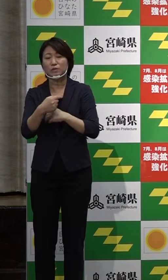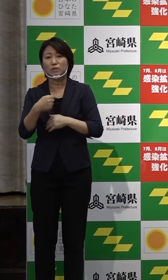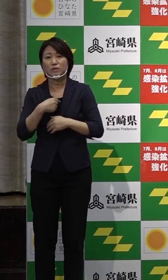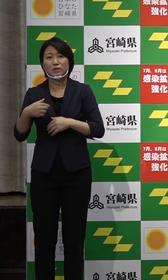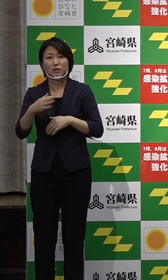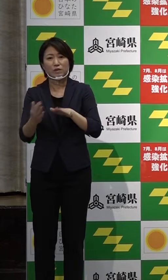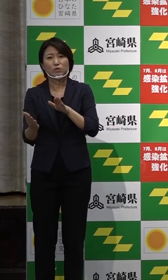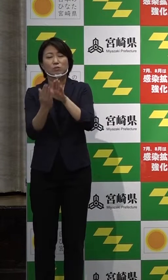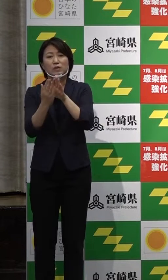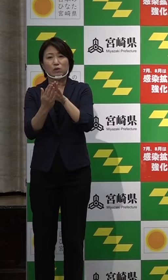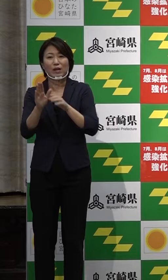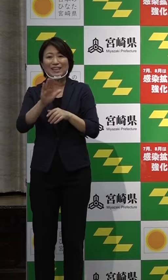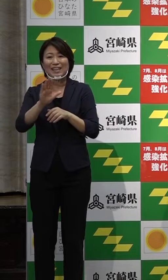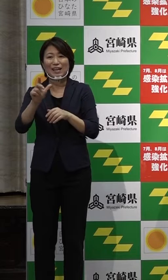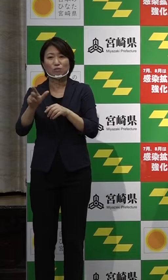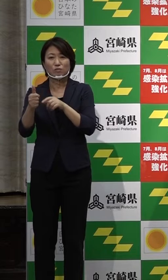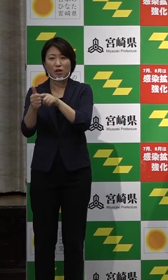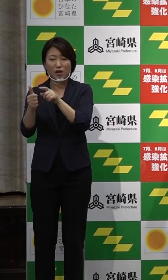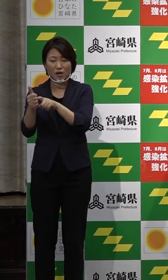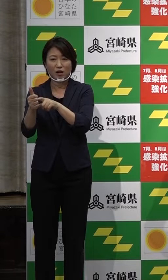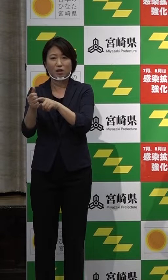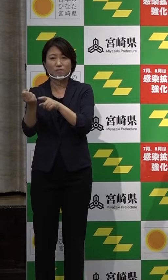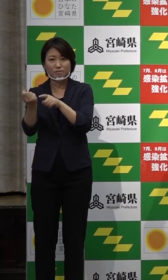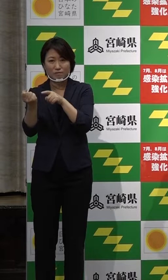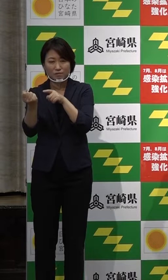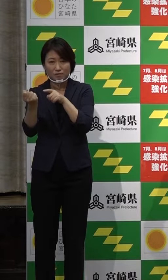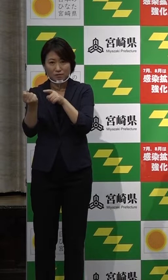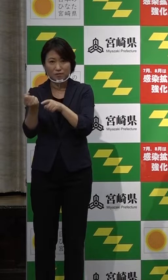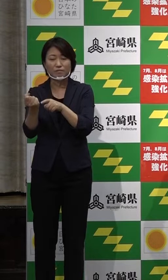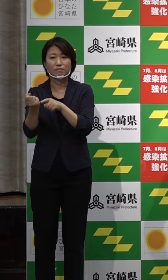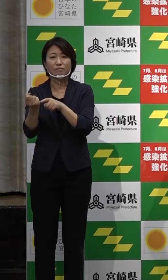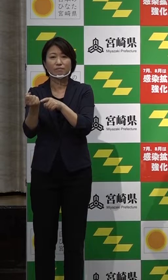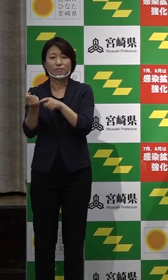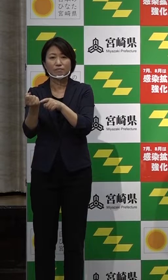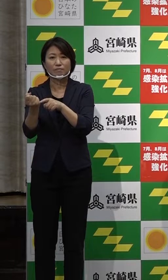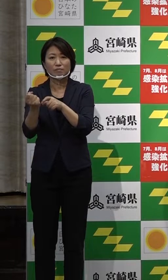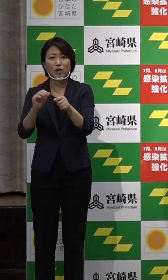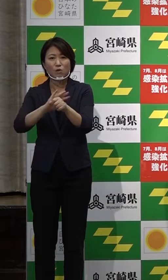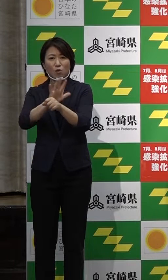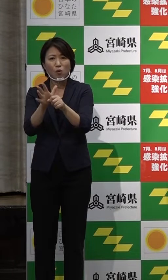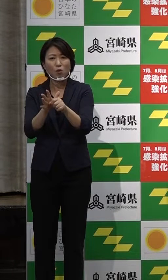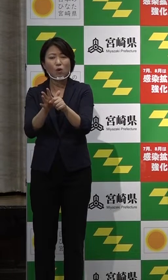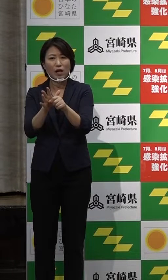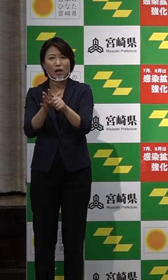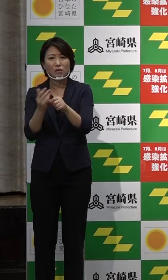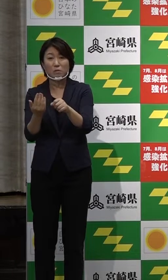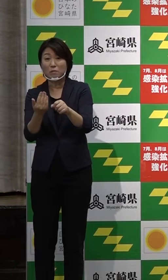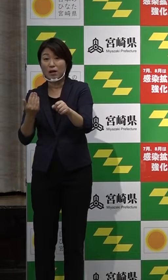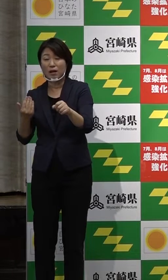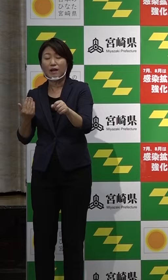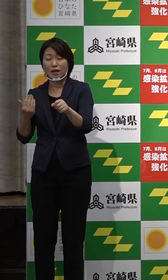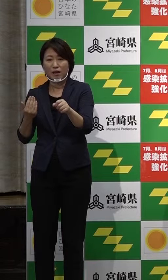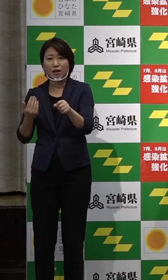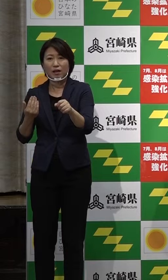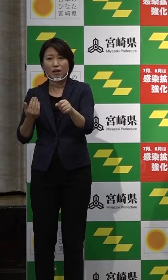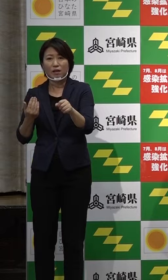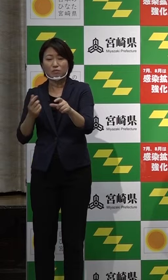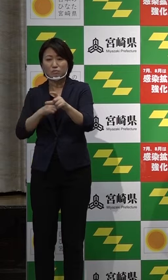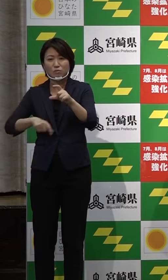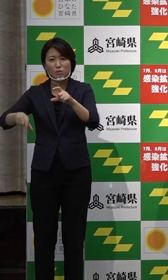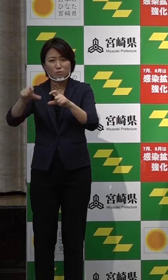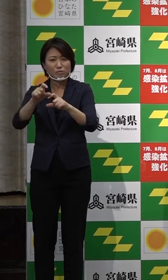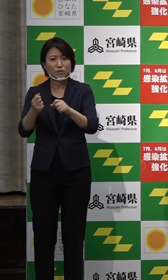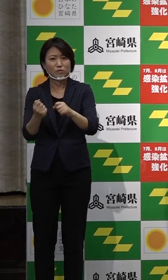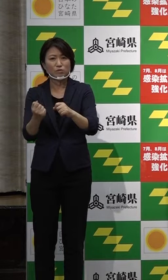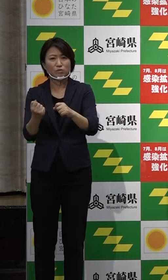が直面しているこのデルタ株というものが、このコロナの従来株と比べても感染力が強い